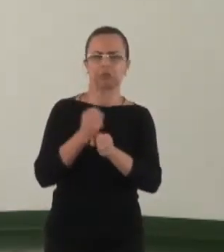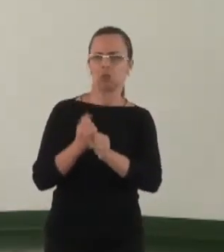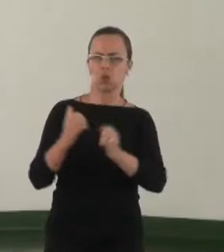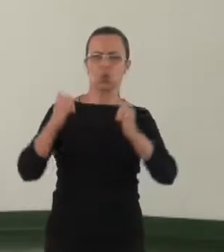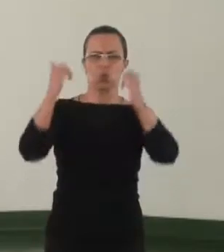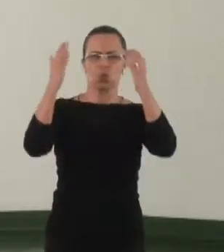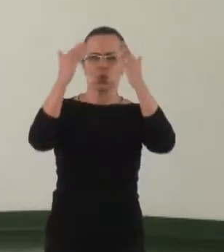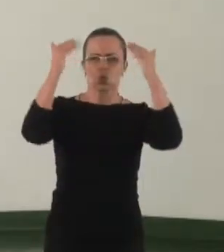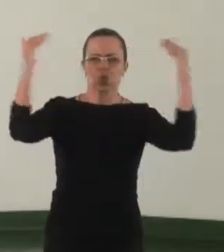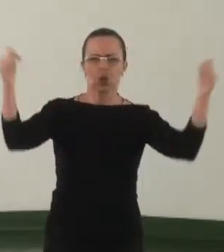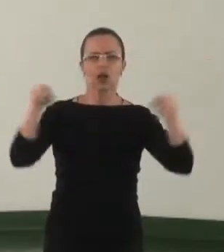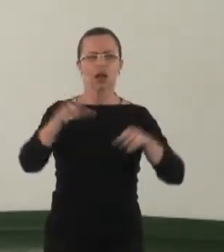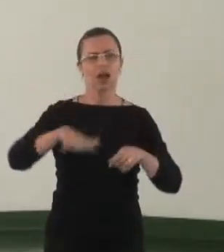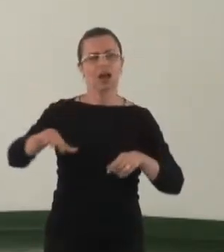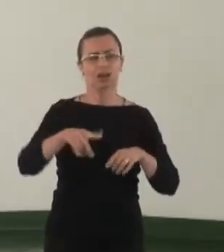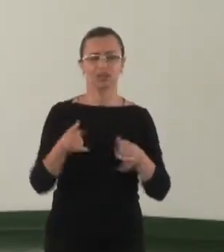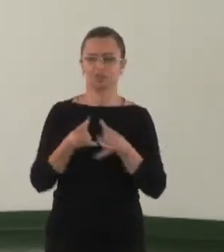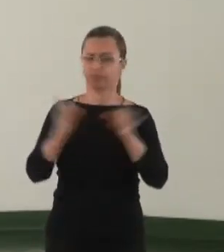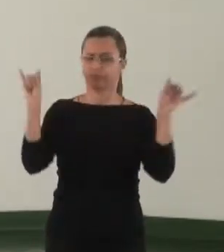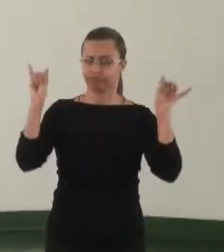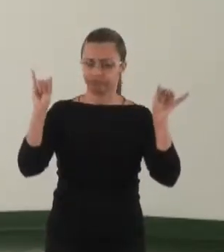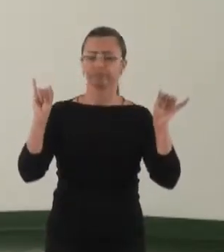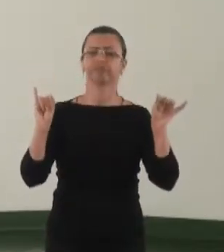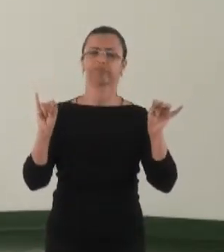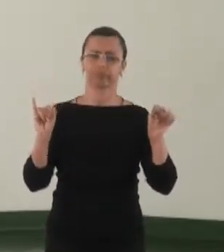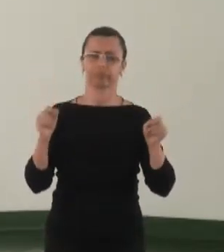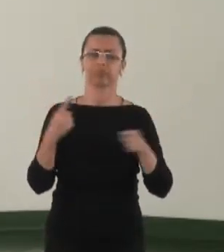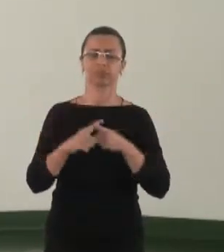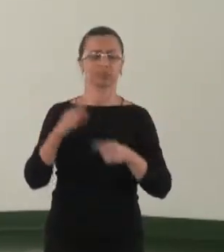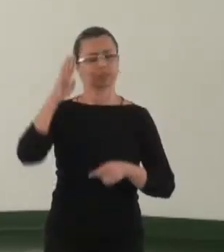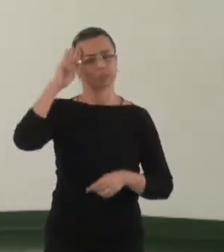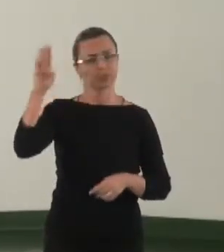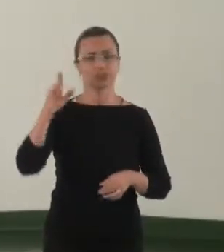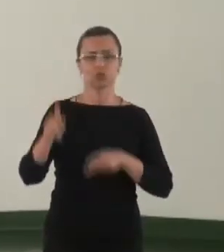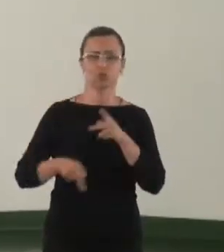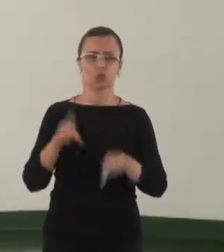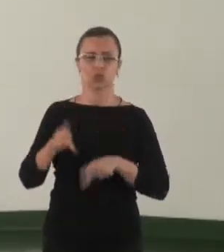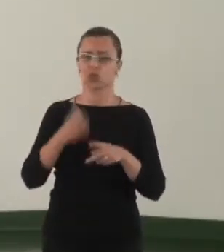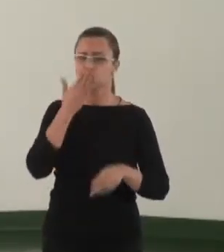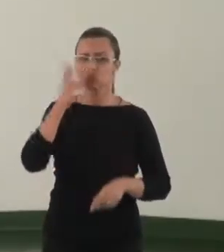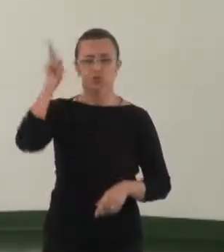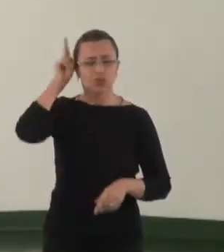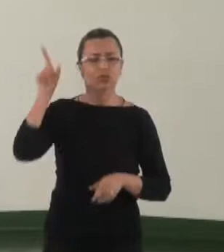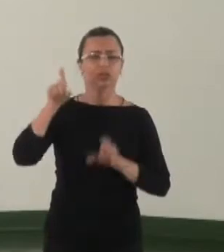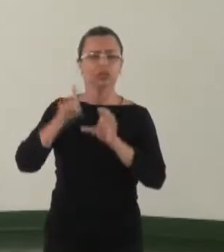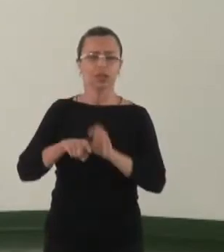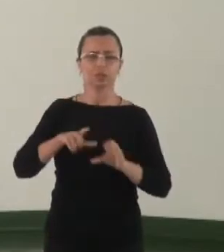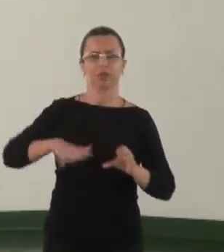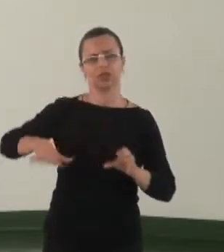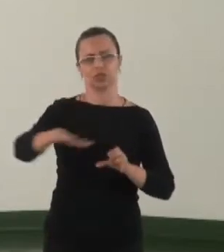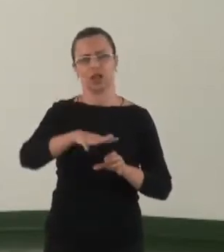em áreas de conflitos. Isso é importantíssimo, principalmente para a população indígena e para as populações que dependem dessas áreas.